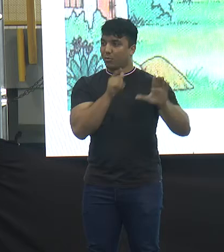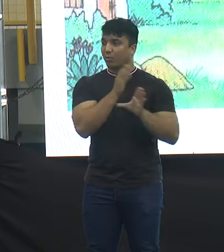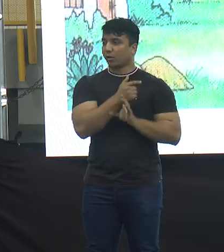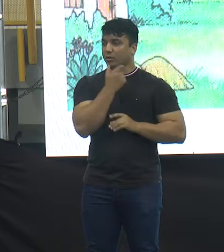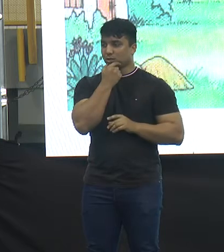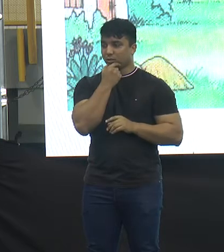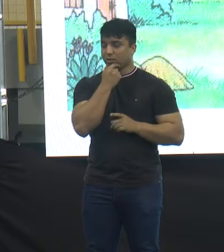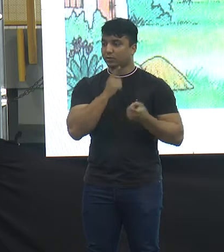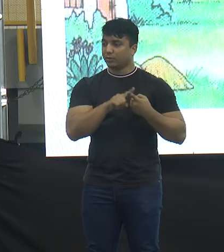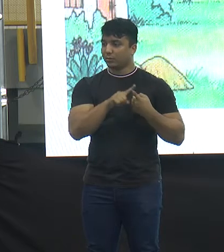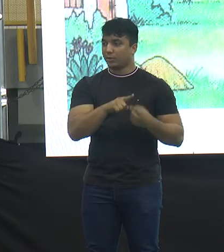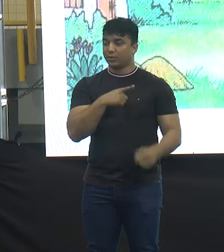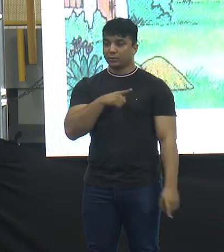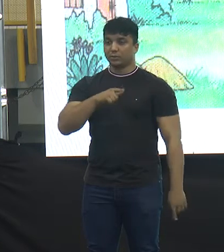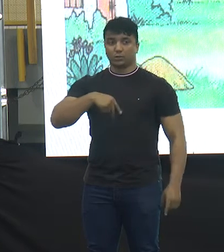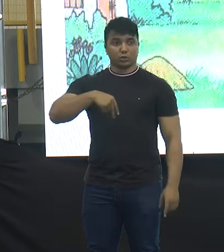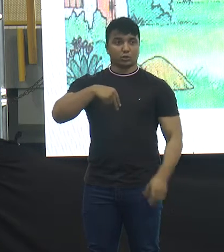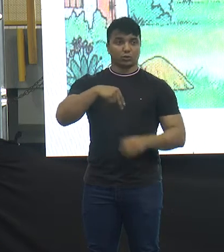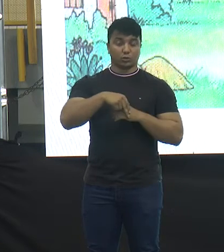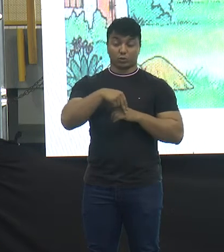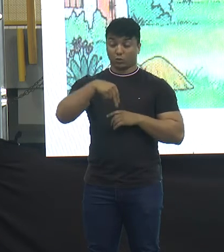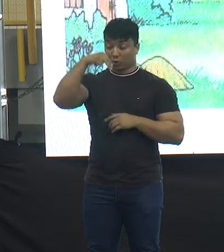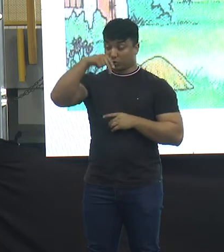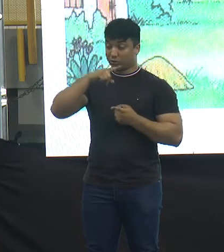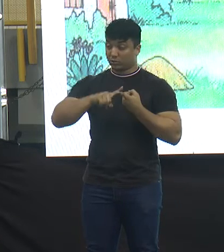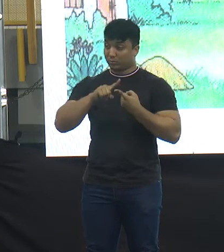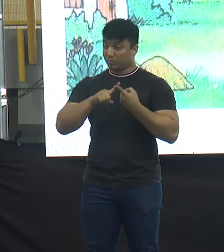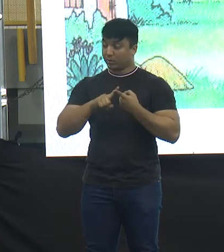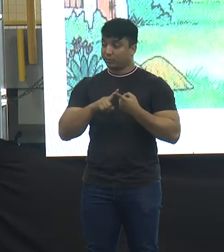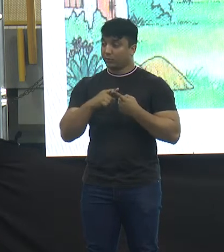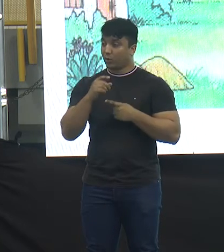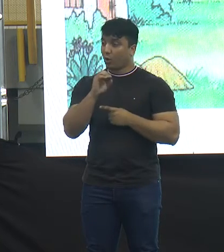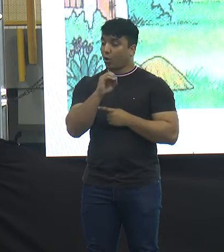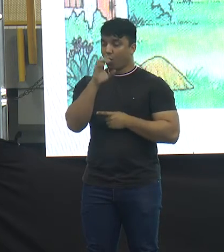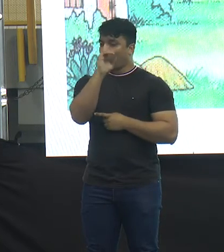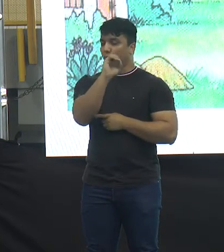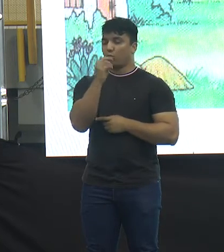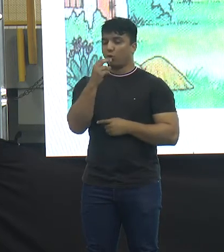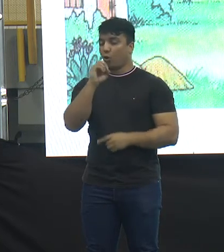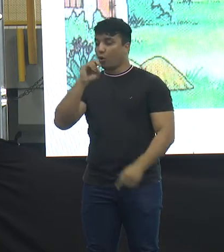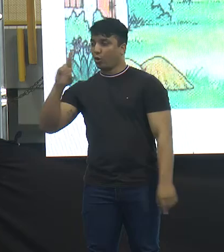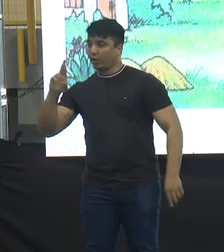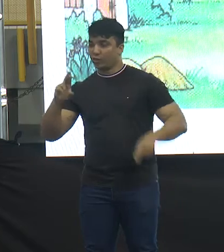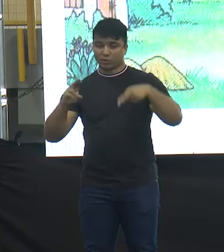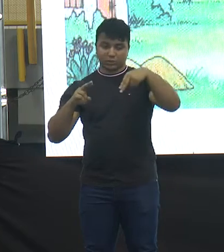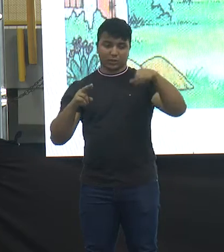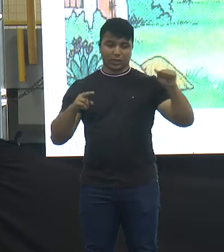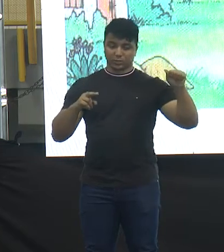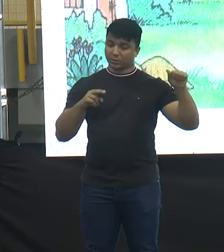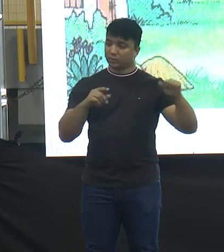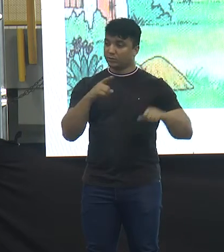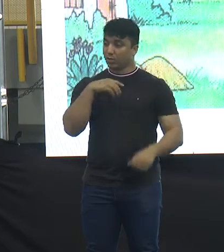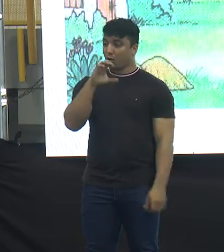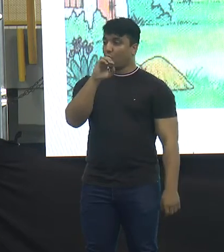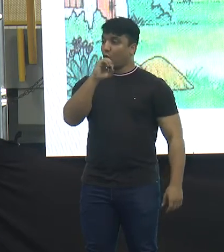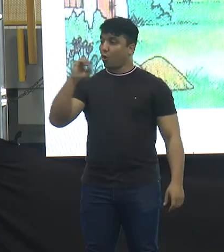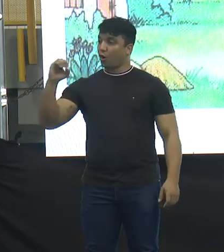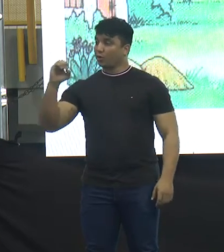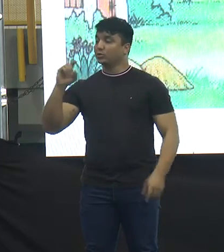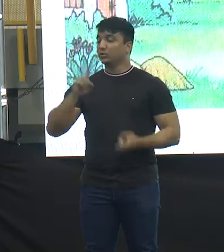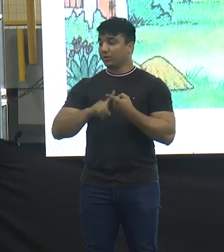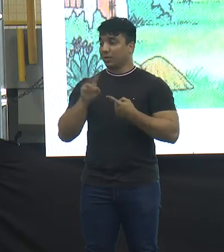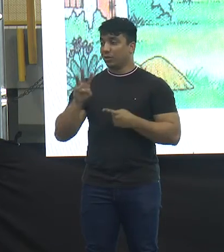Assim como a nascente, assim como oriente. Lado contrário, o oeste também